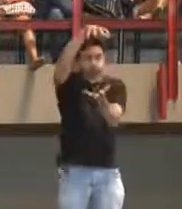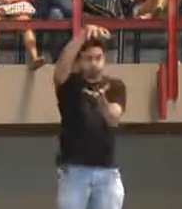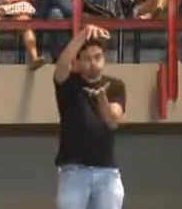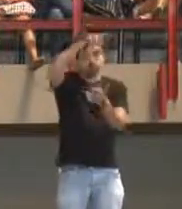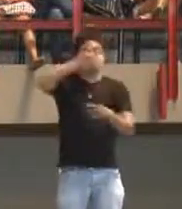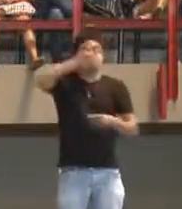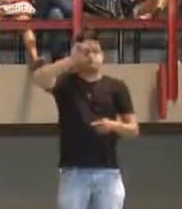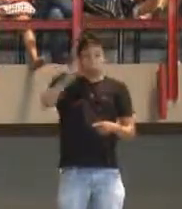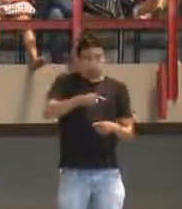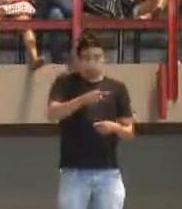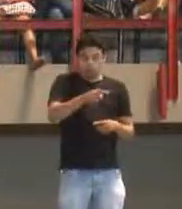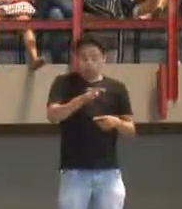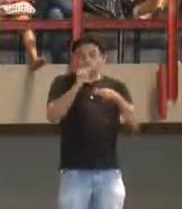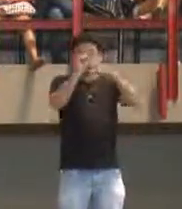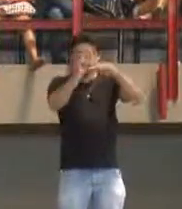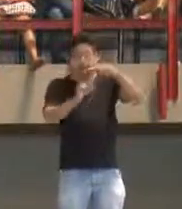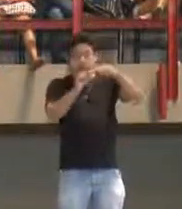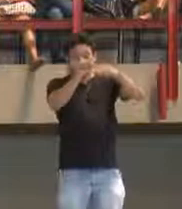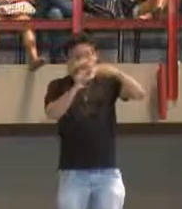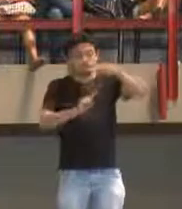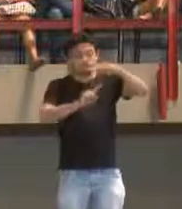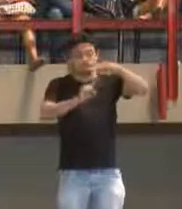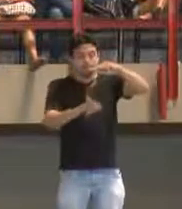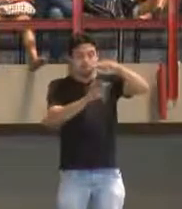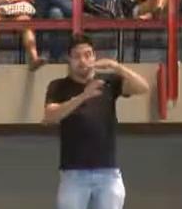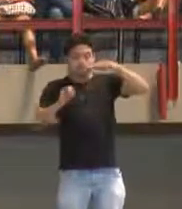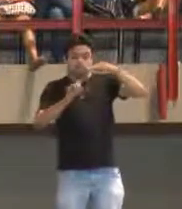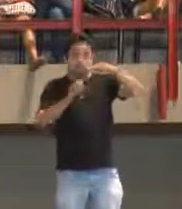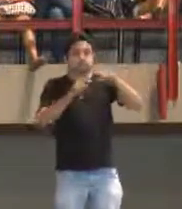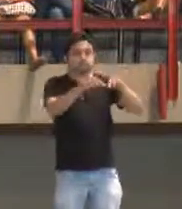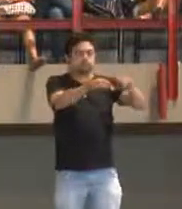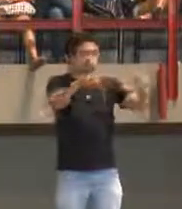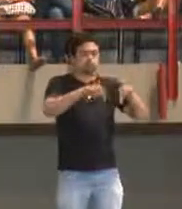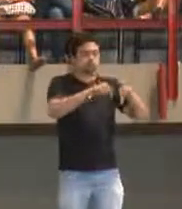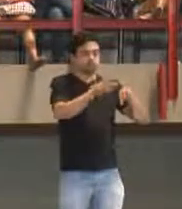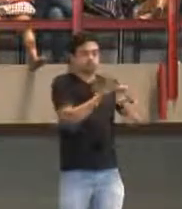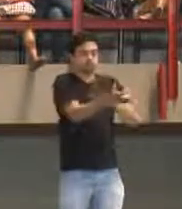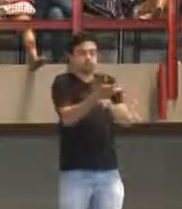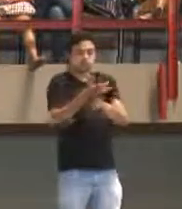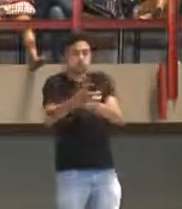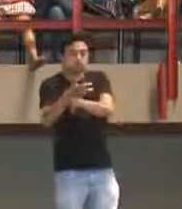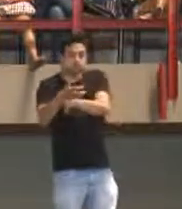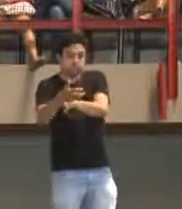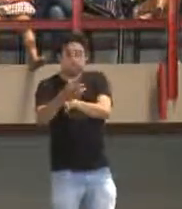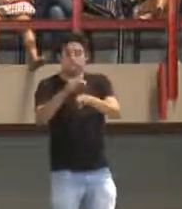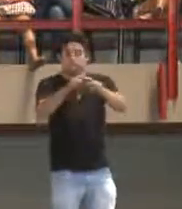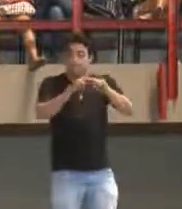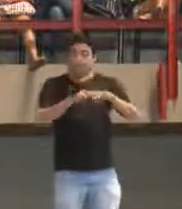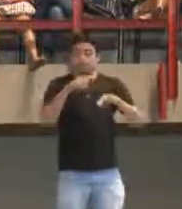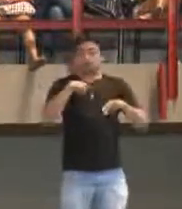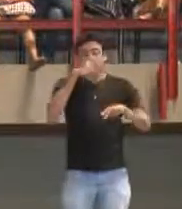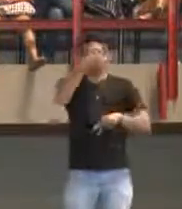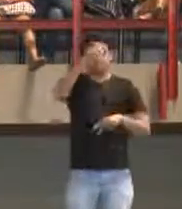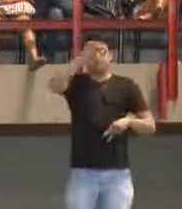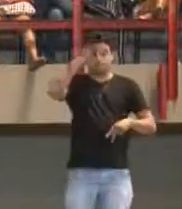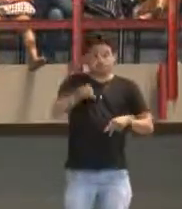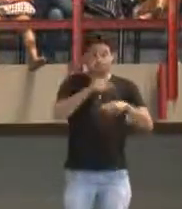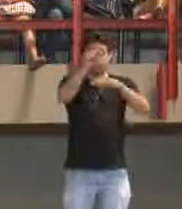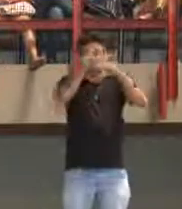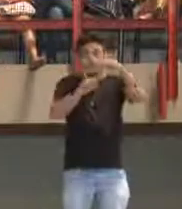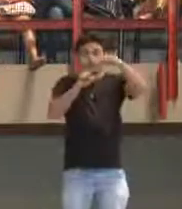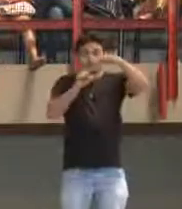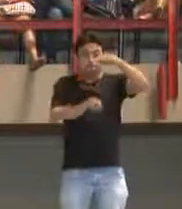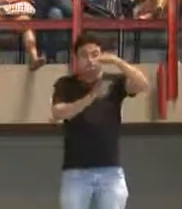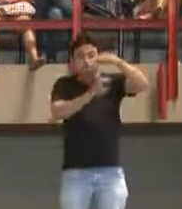30 milhões, e divido por 1.500. Quando eu pego 30 milhões e divido